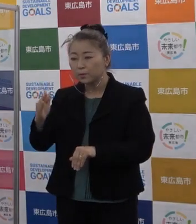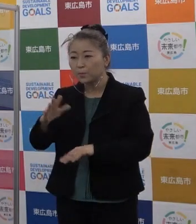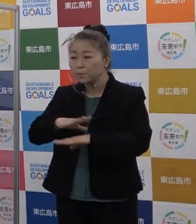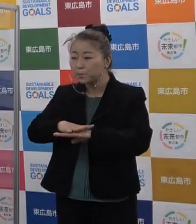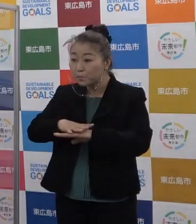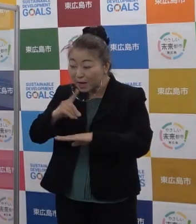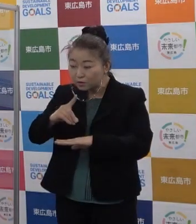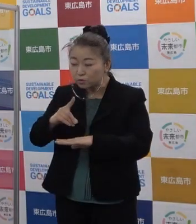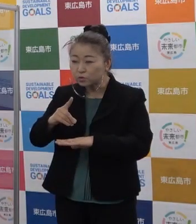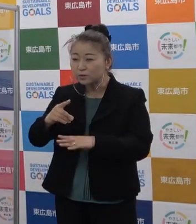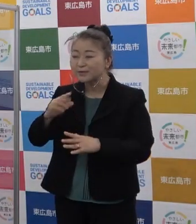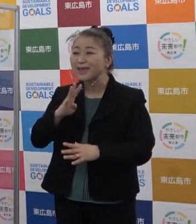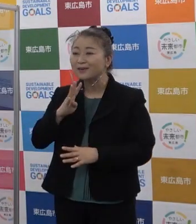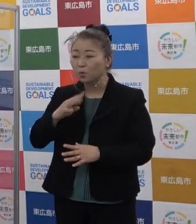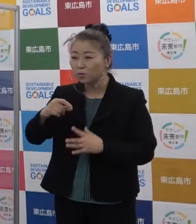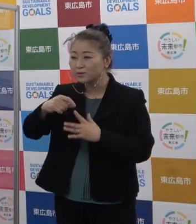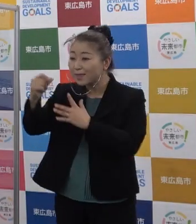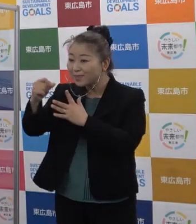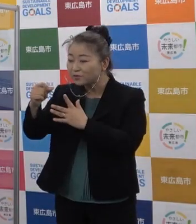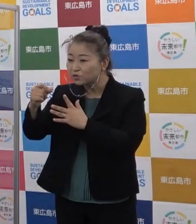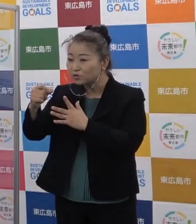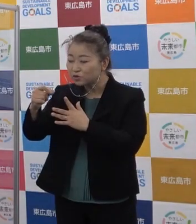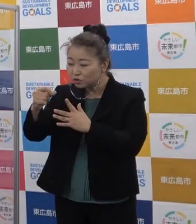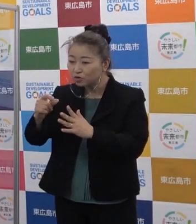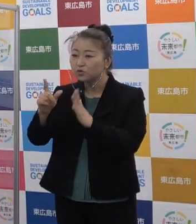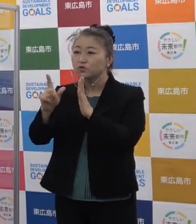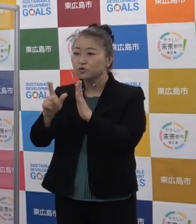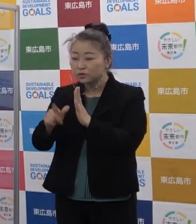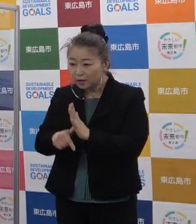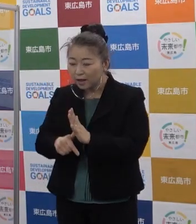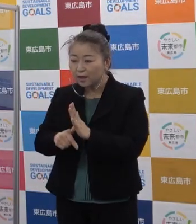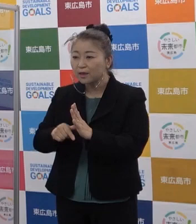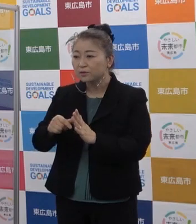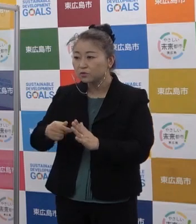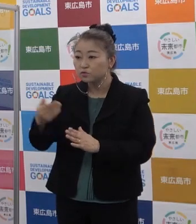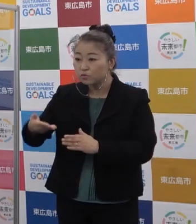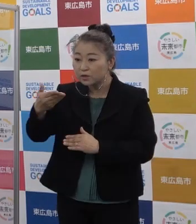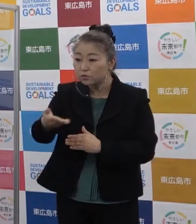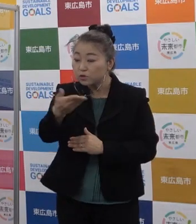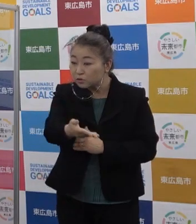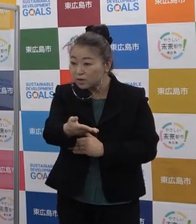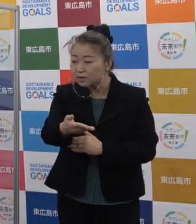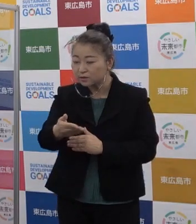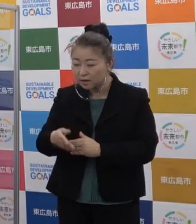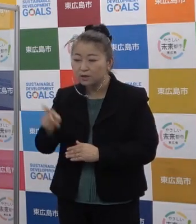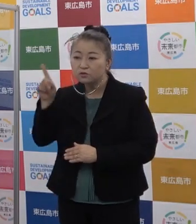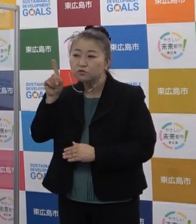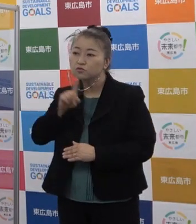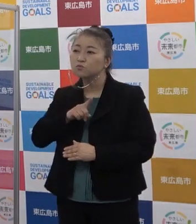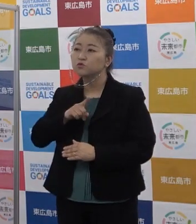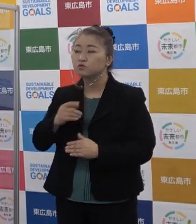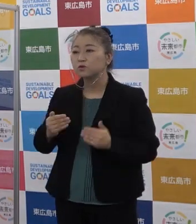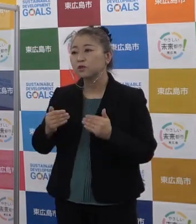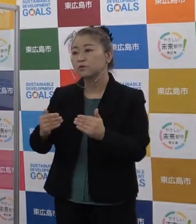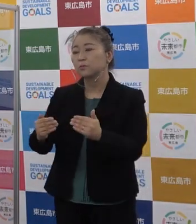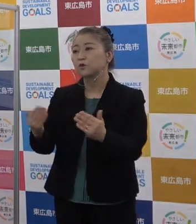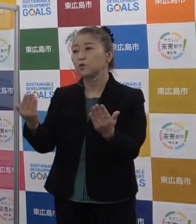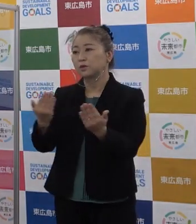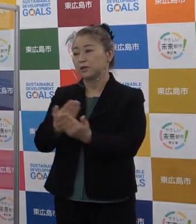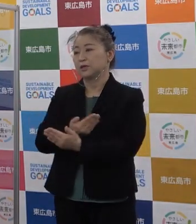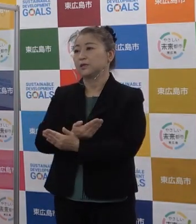ページに飛び、そこにさまざまな生活情報に入っていく、まあ、入り口があるということで、おそらく皆さん方